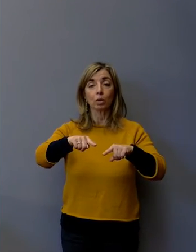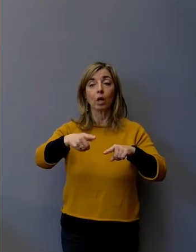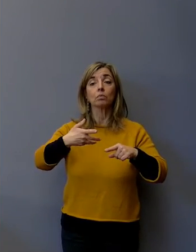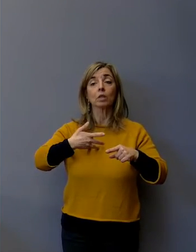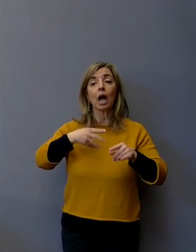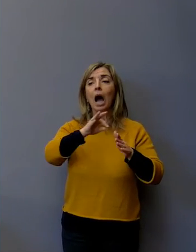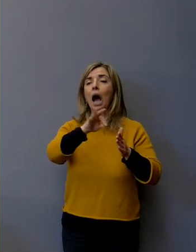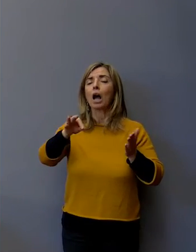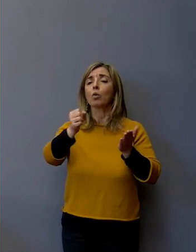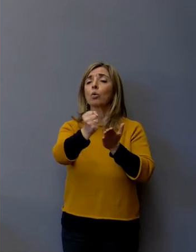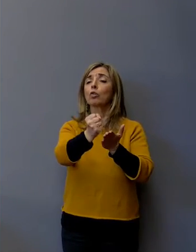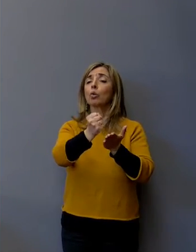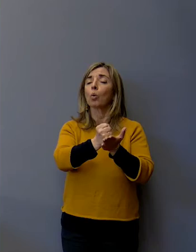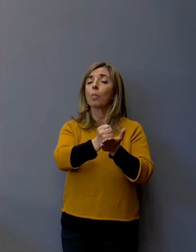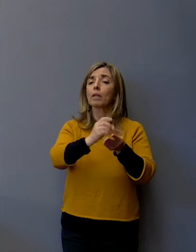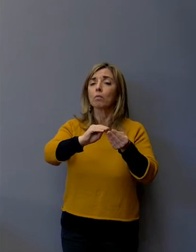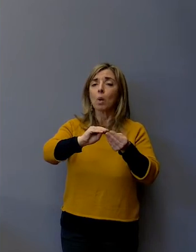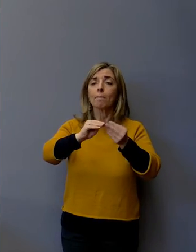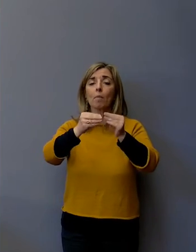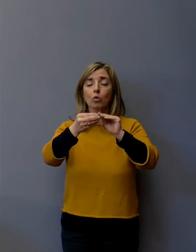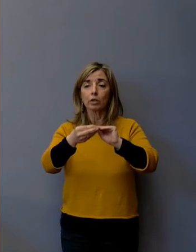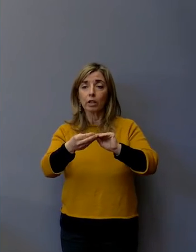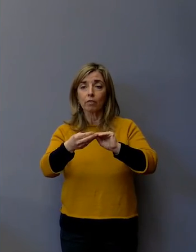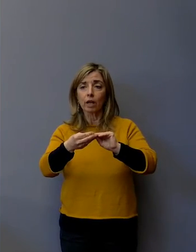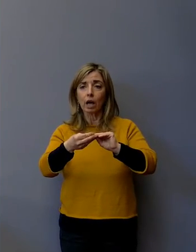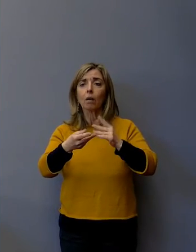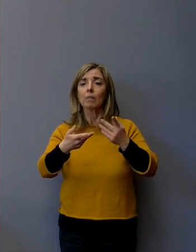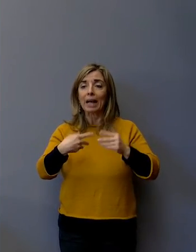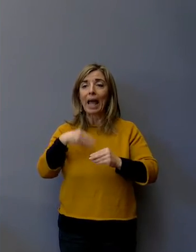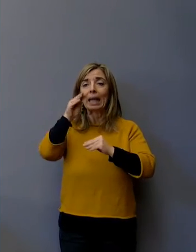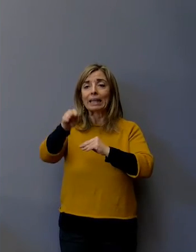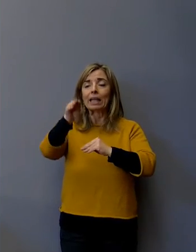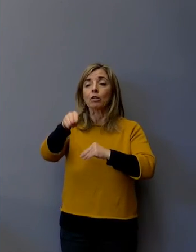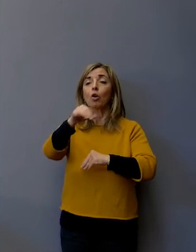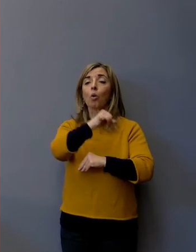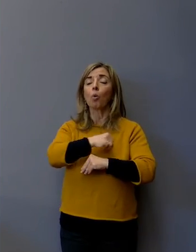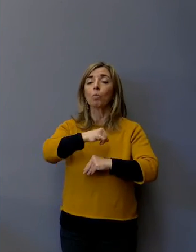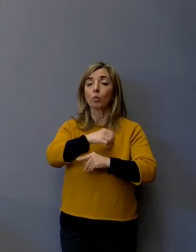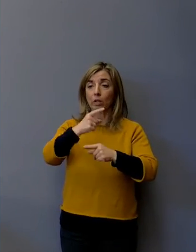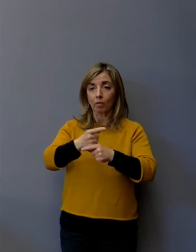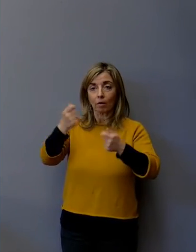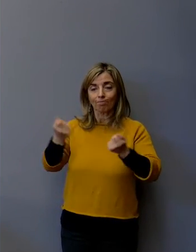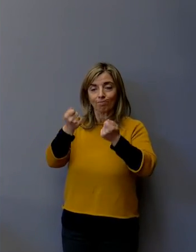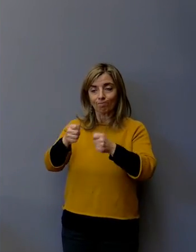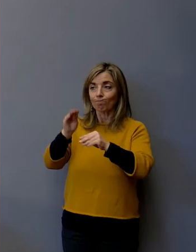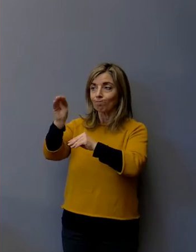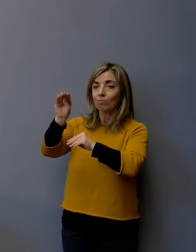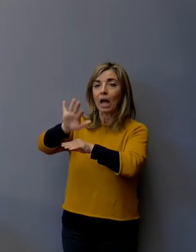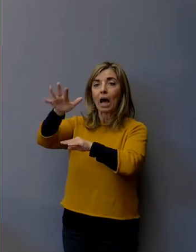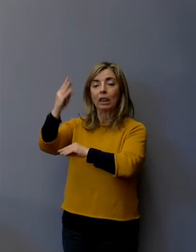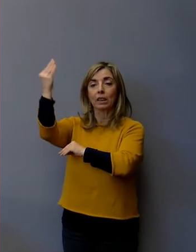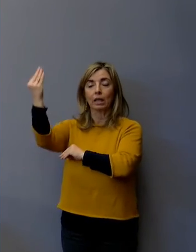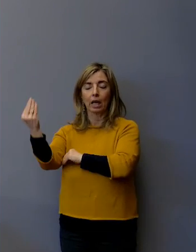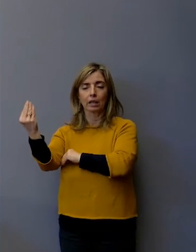la stessa cosa c'è di attivarsi di chiedere al comune di attivarsi presso altri altri altri enti e quindi